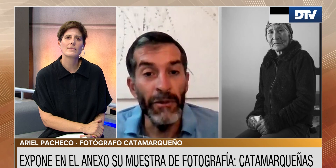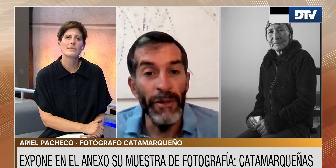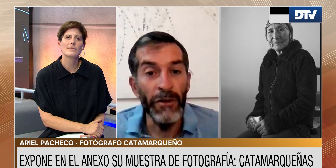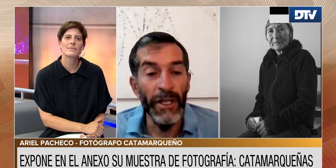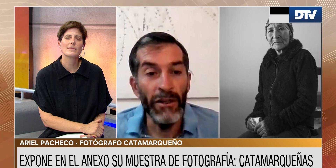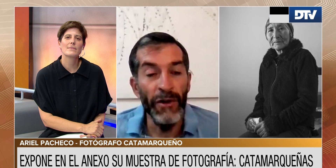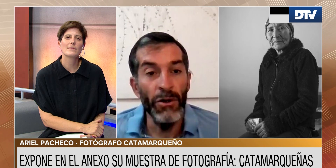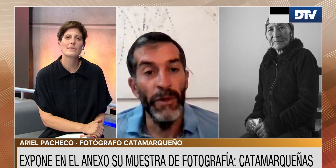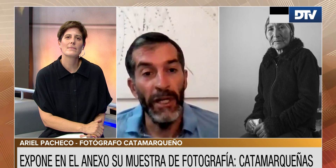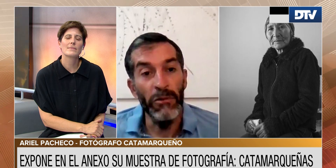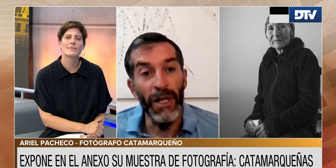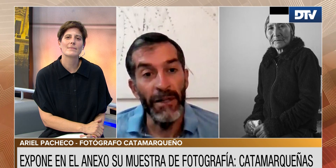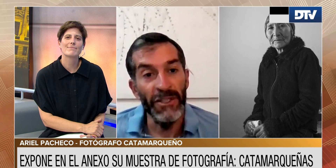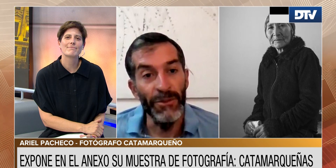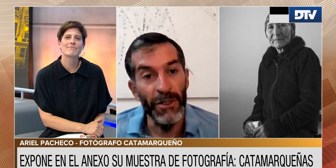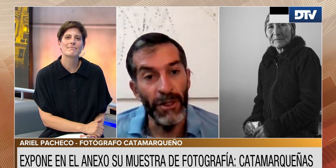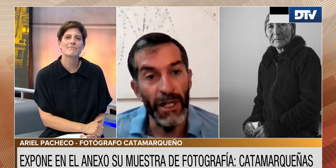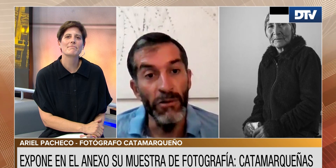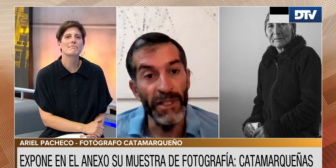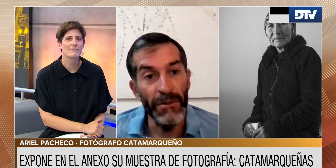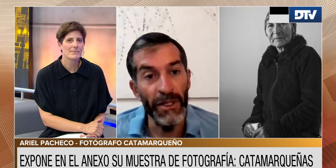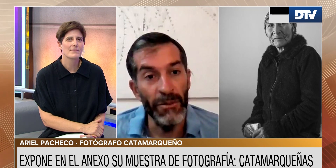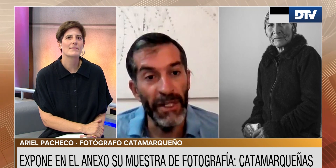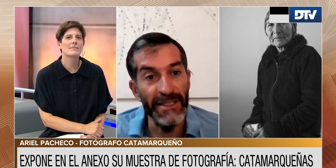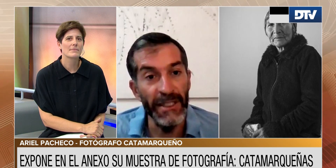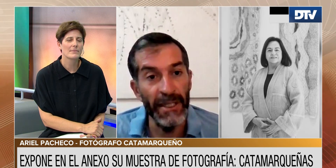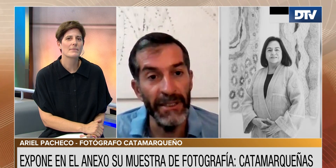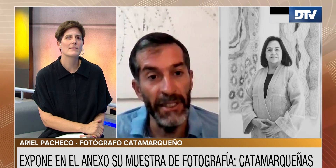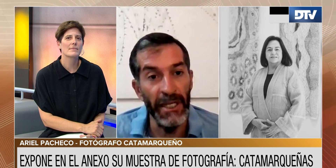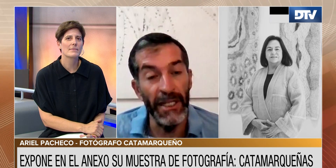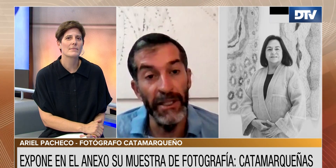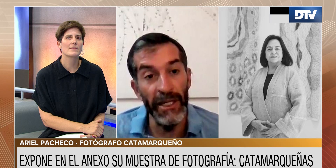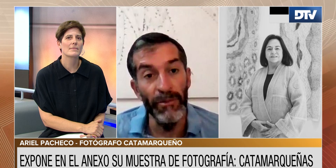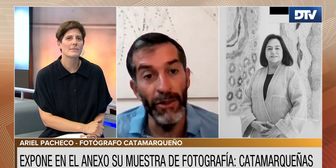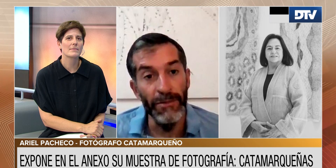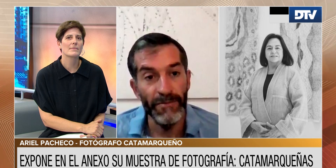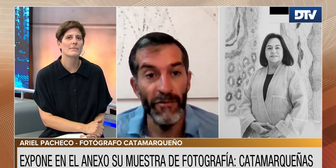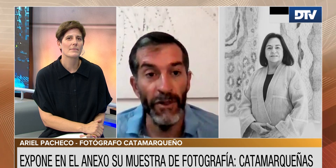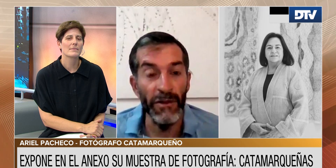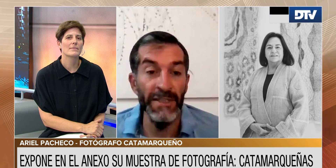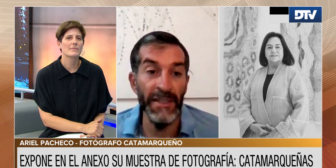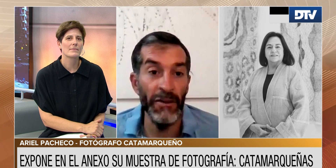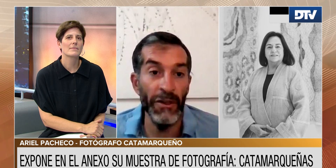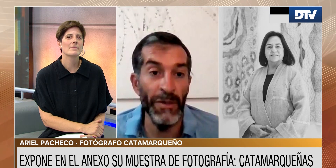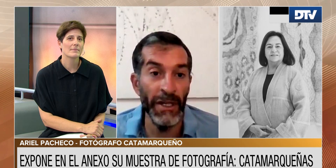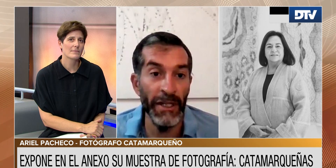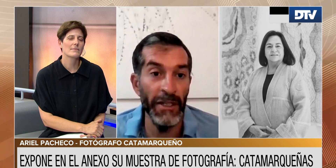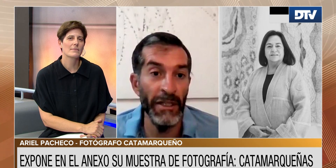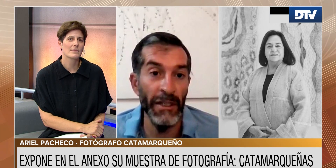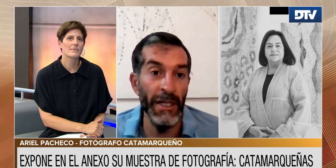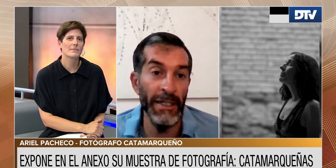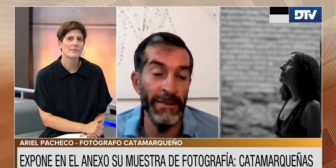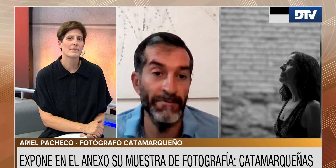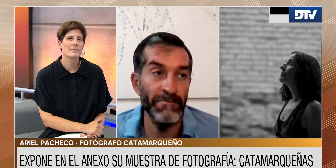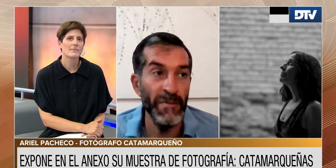La decisión en blanco y negro fue como para igualar más o menos, porque las luces eran medio parecidas y en el tiempo fueron 15 años de